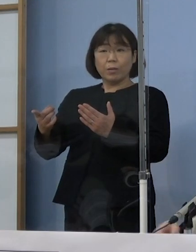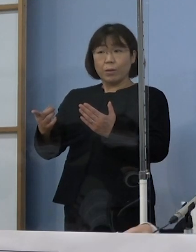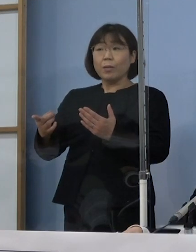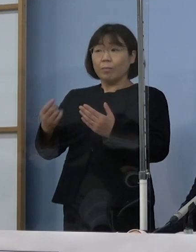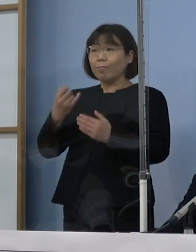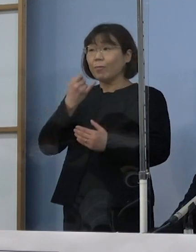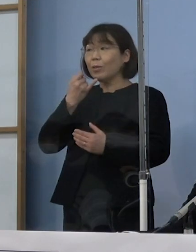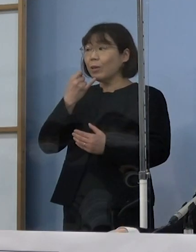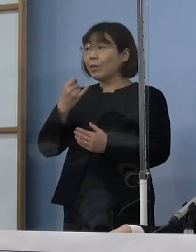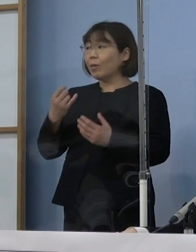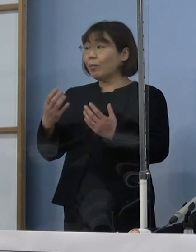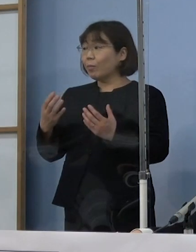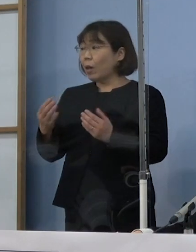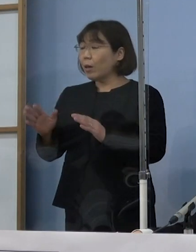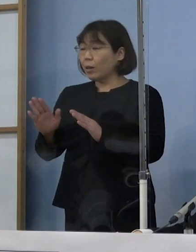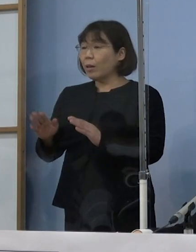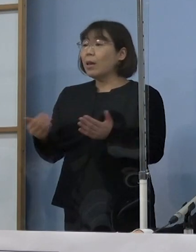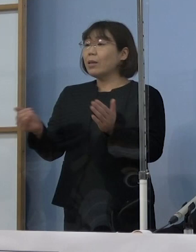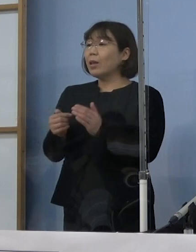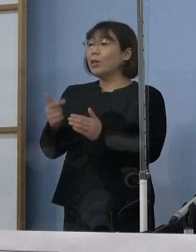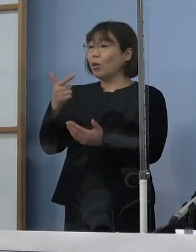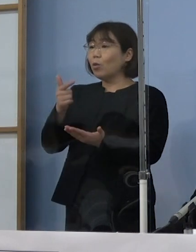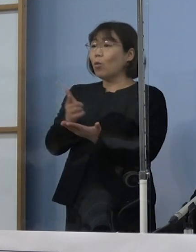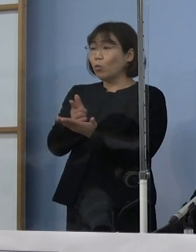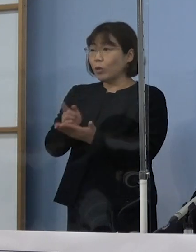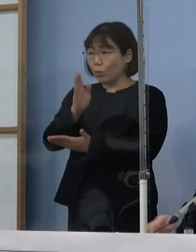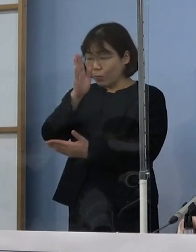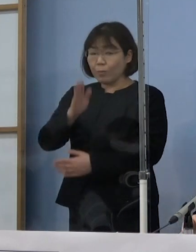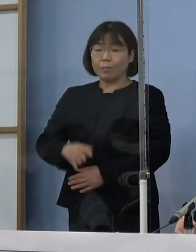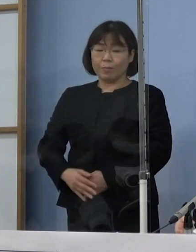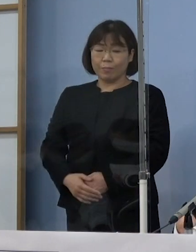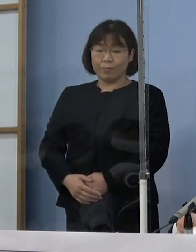よろしいですか。はい、ありがとうございます。 最後に6 指標、はい、